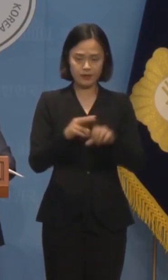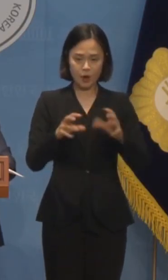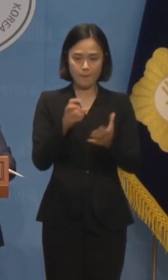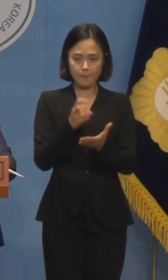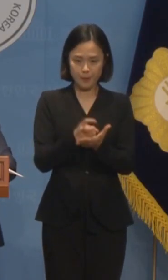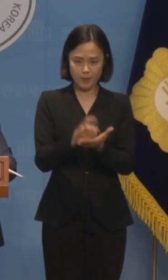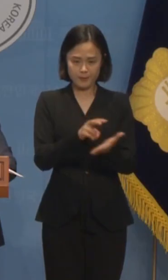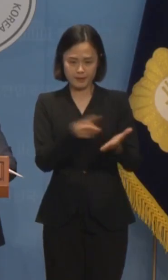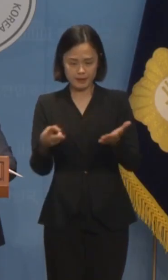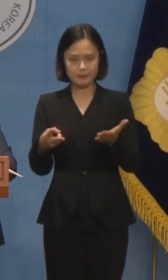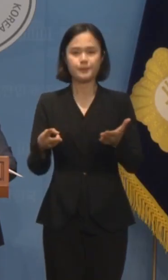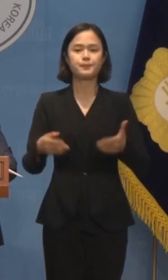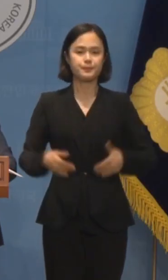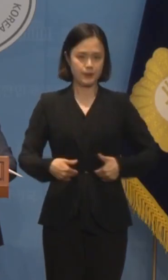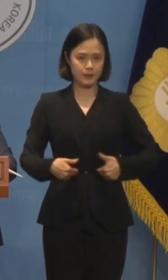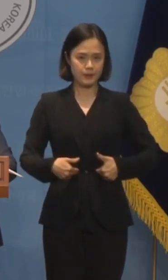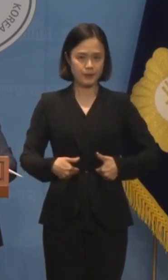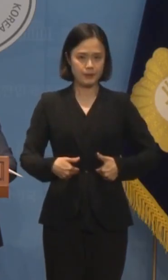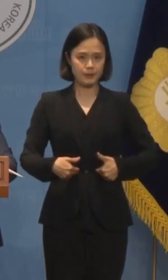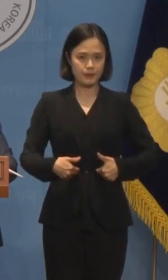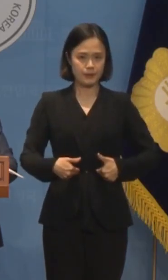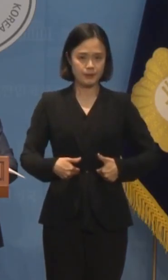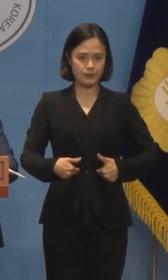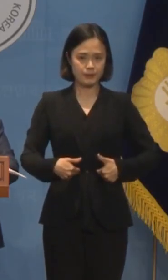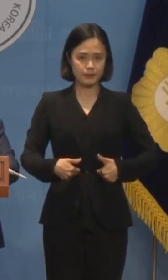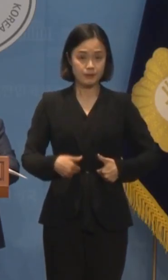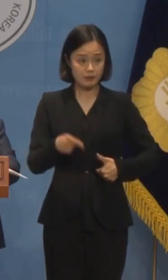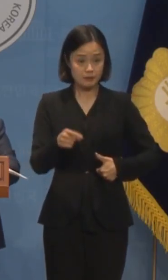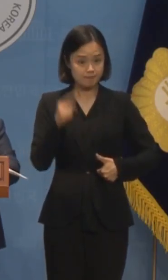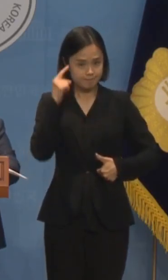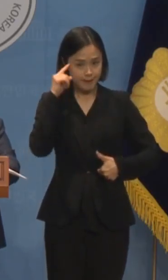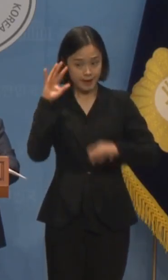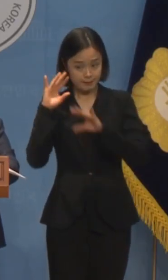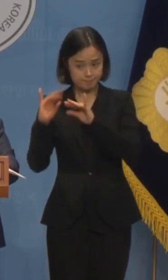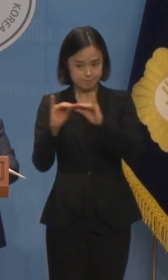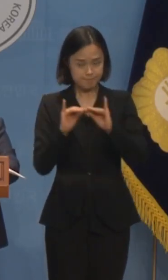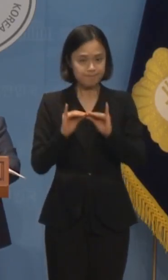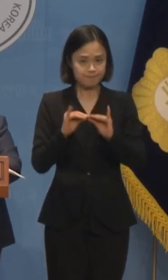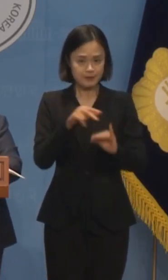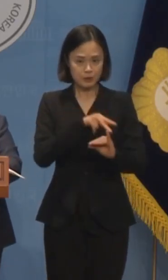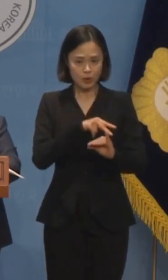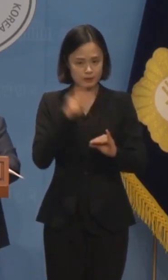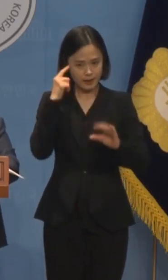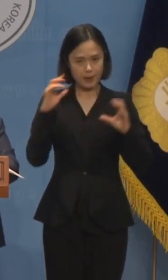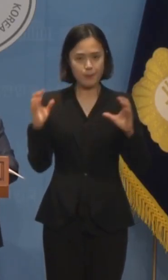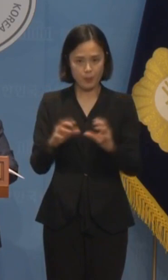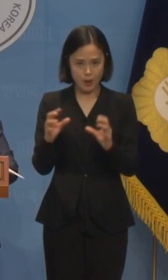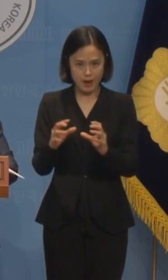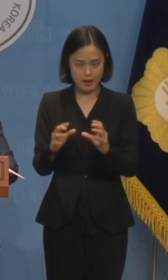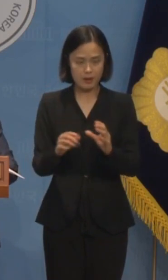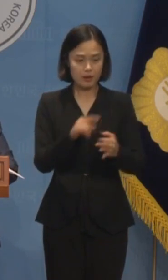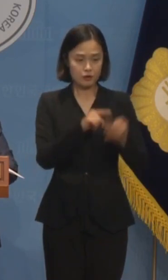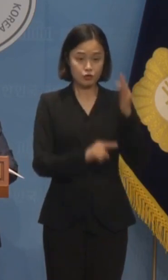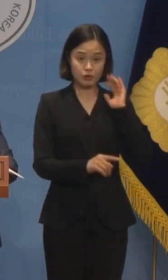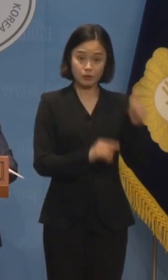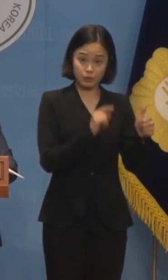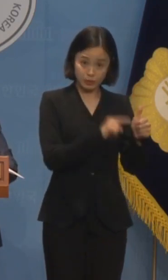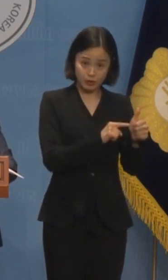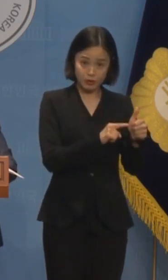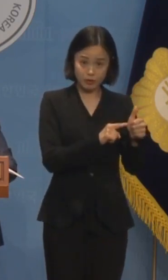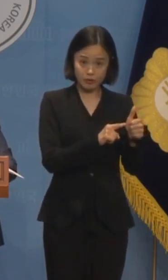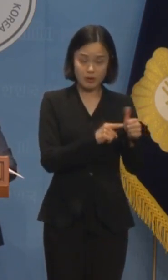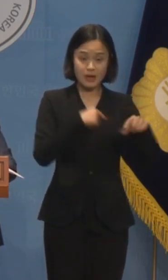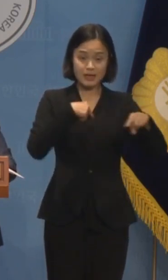방법입니다. 이에 따라 뜻이 같은 의원들의 중지를 모아 윤석열 대통령 임기 2년 단축을